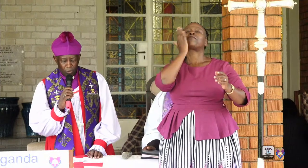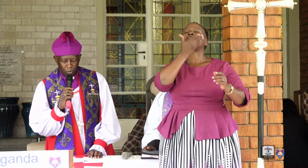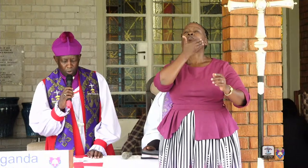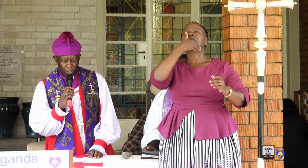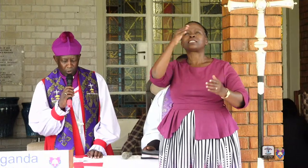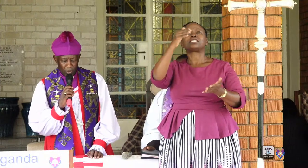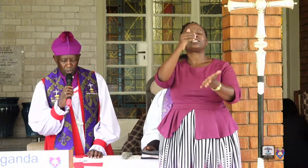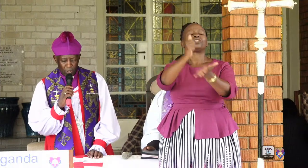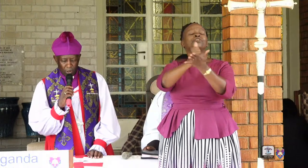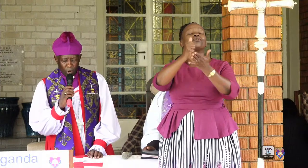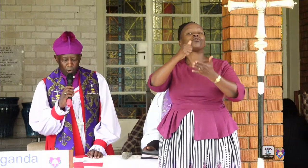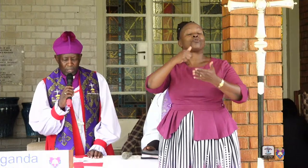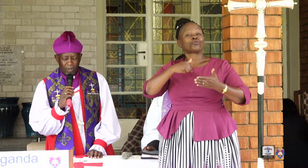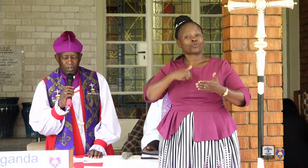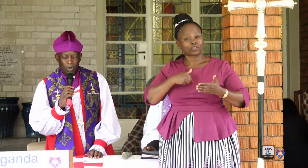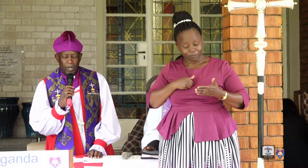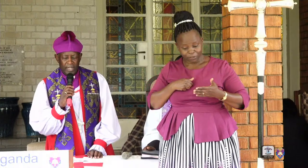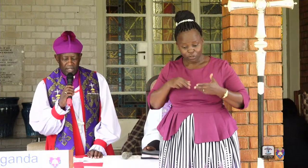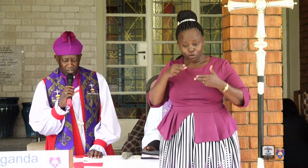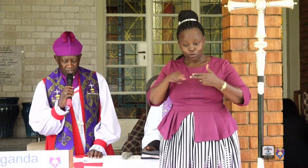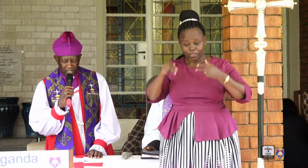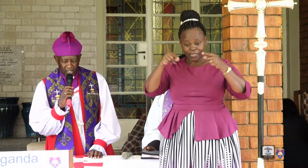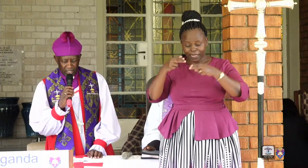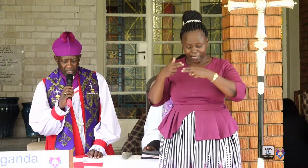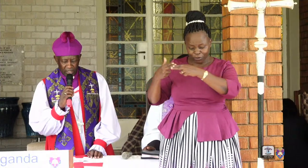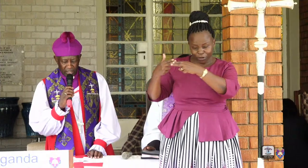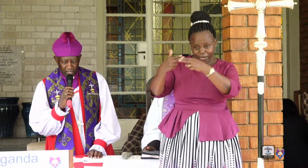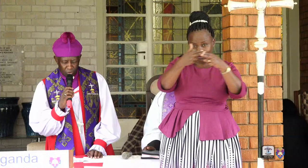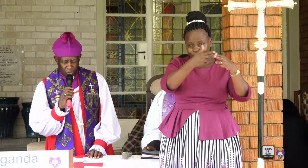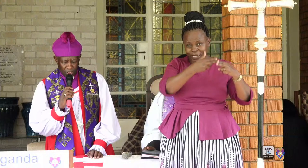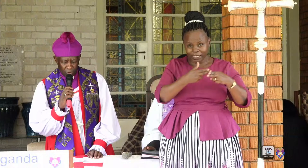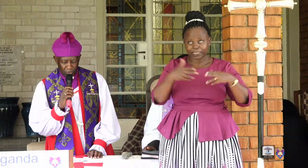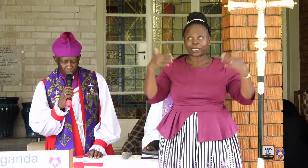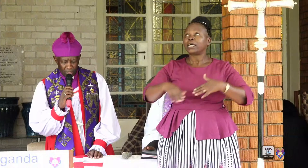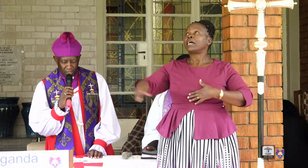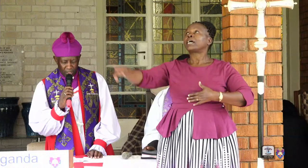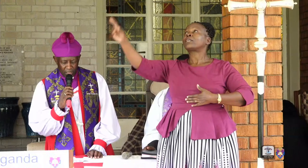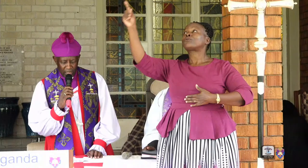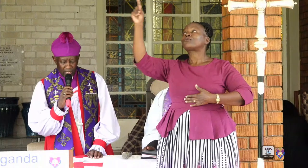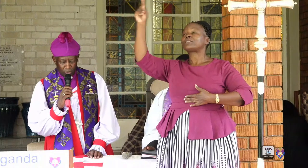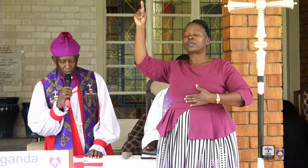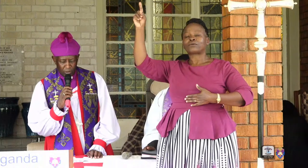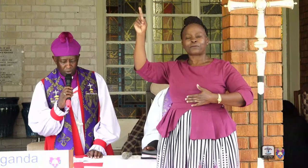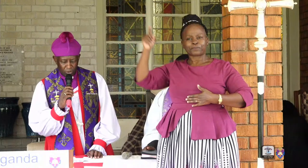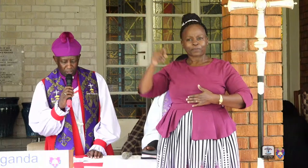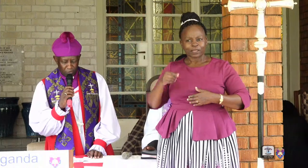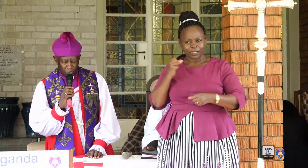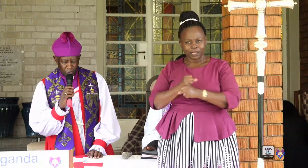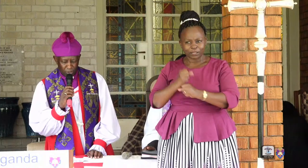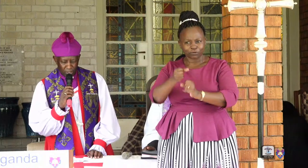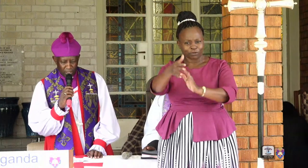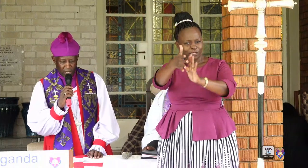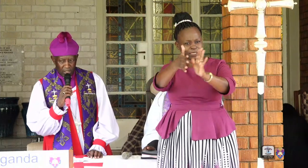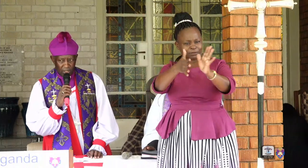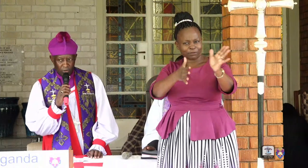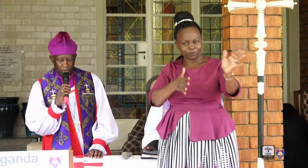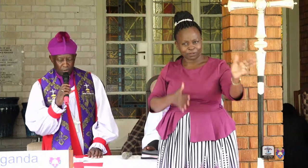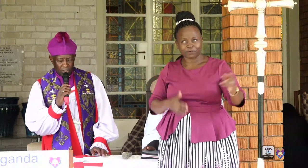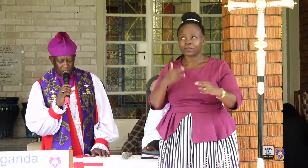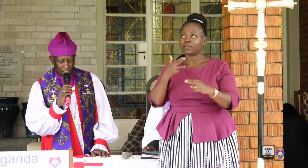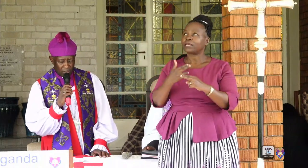otubeere ku bwoyo okutanula n'okwegendereza nga tukutya ggwe, era nga tukola eby'obutuukirivu.